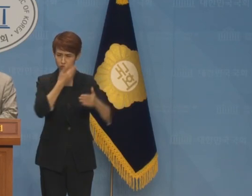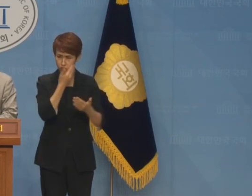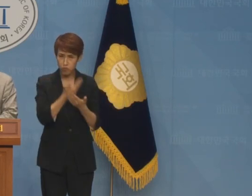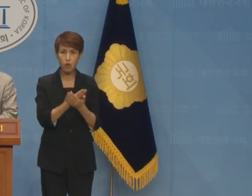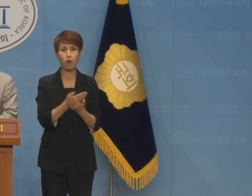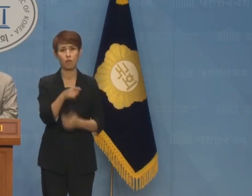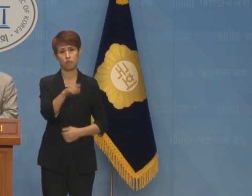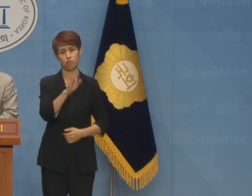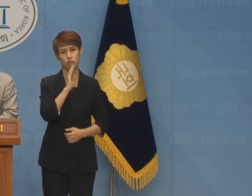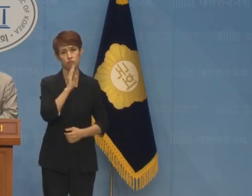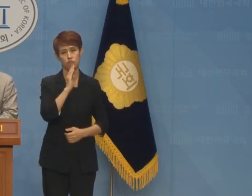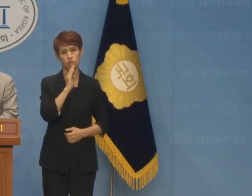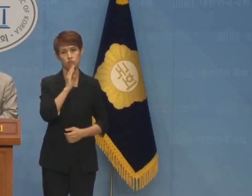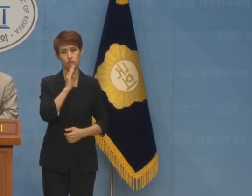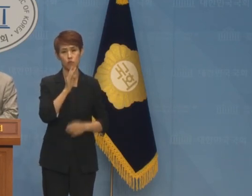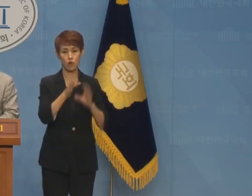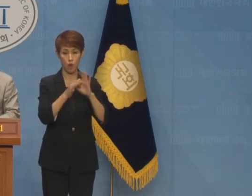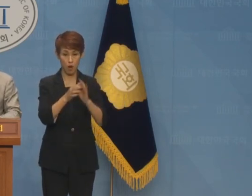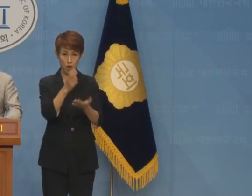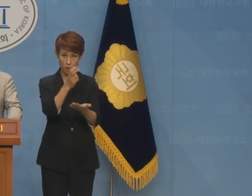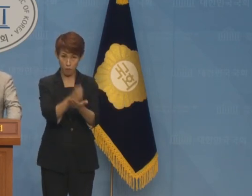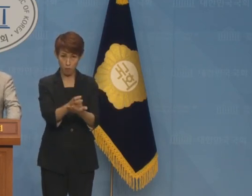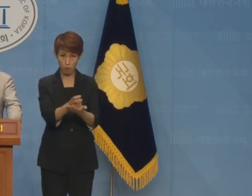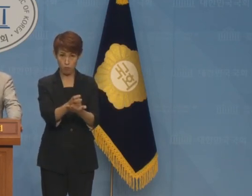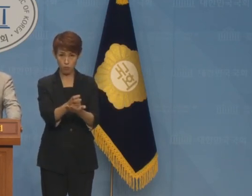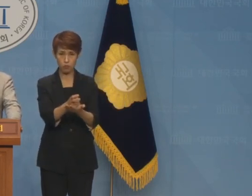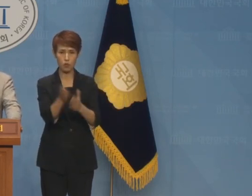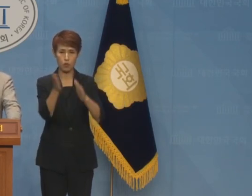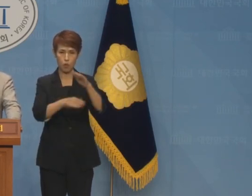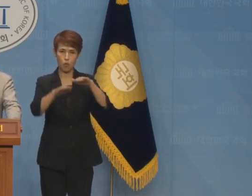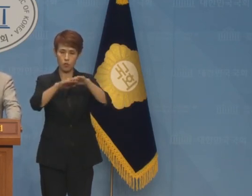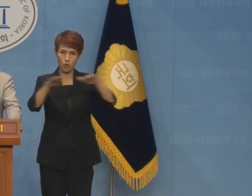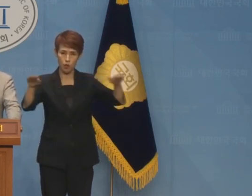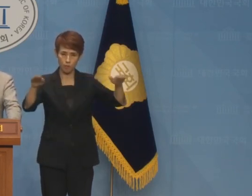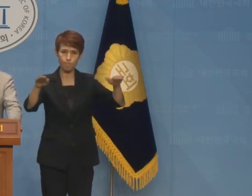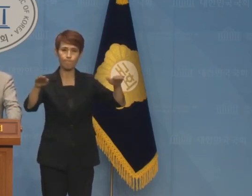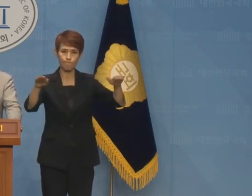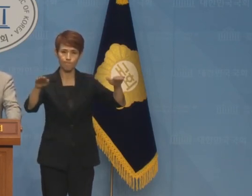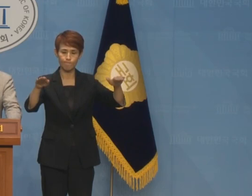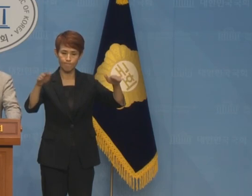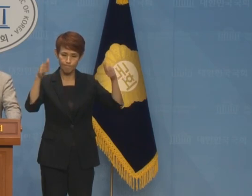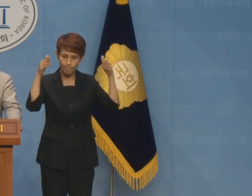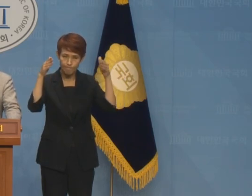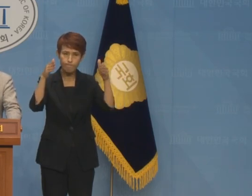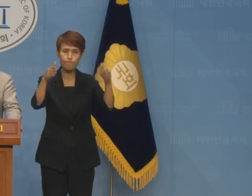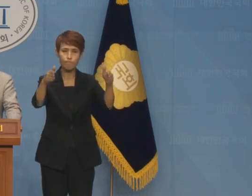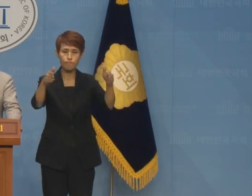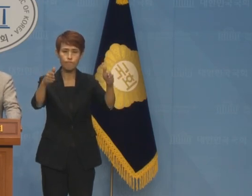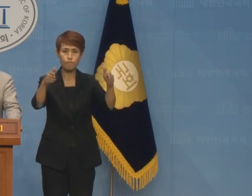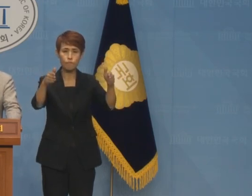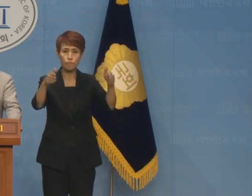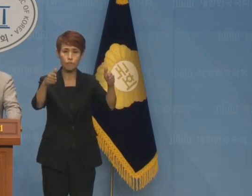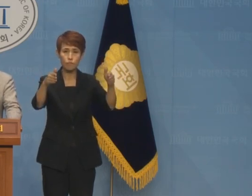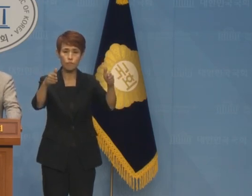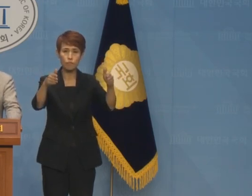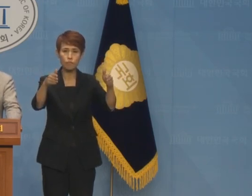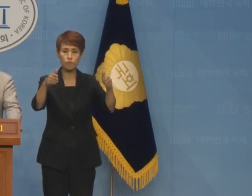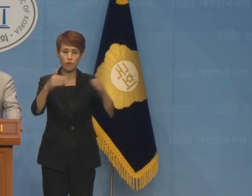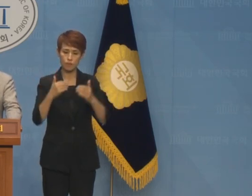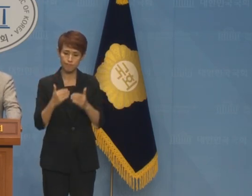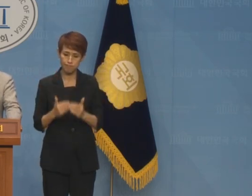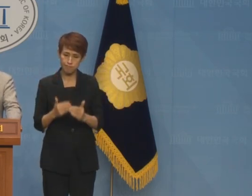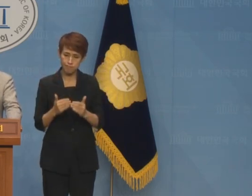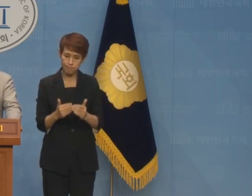방송이라면 관련 법안 역시 공정과 균형의 입각한 민주적 절차를